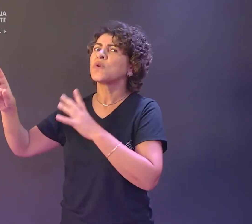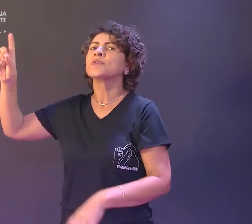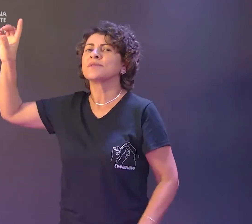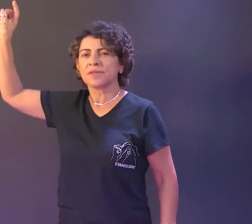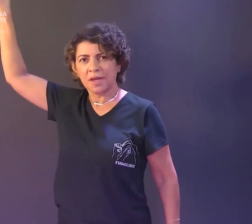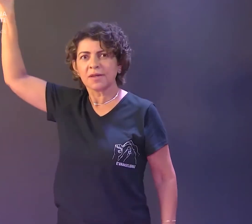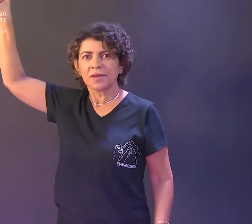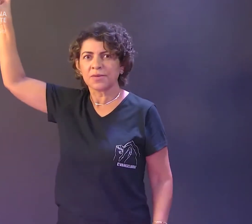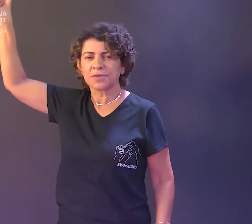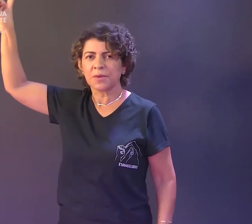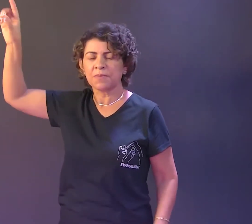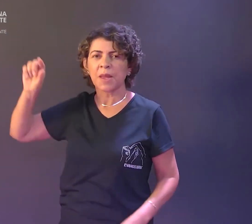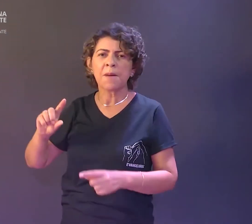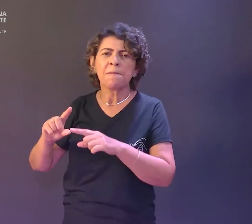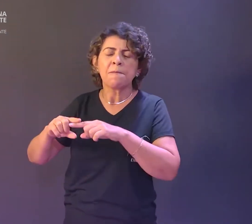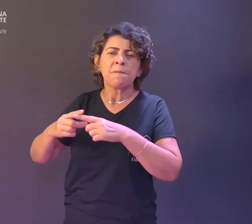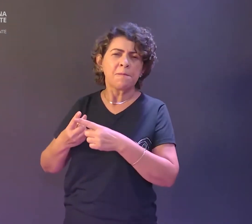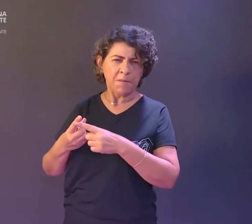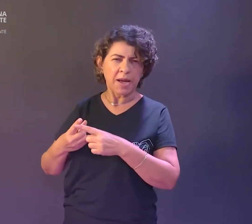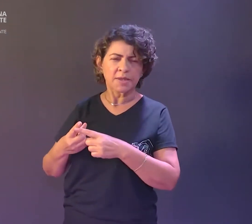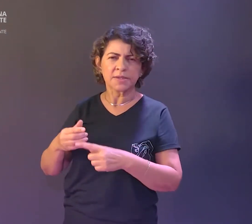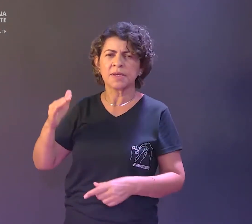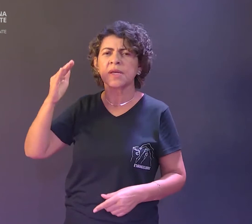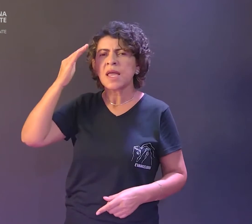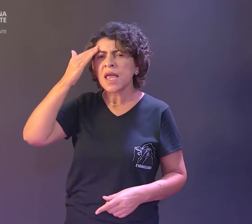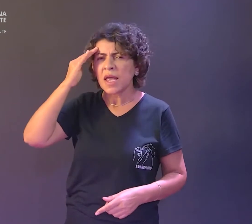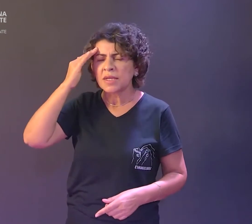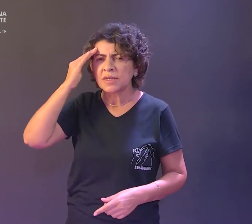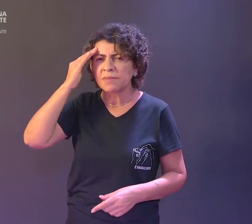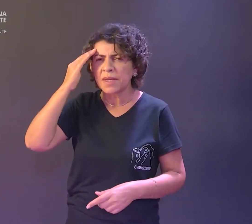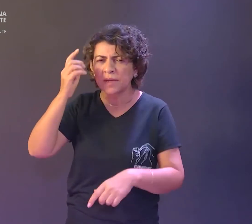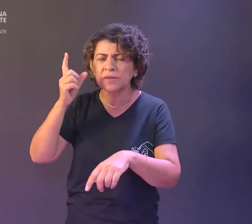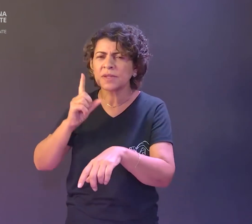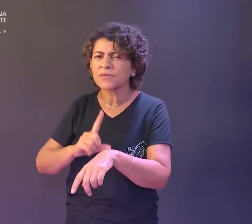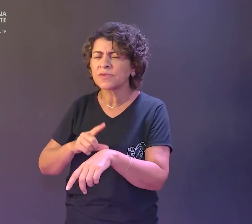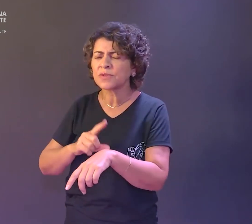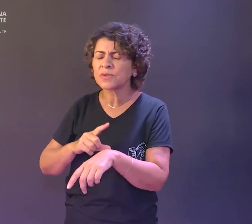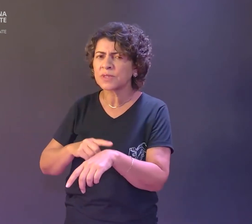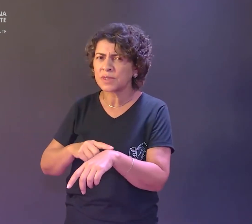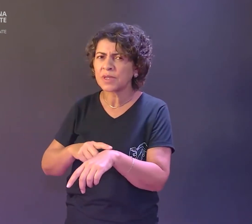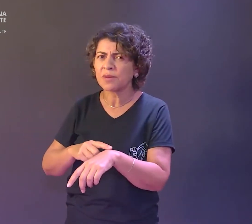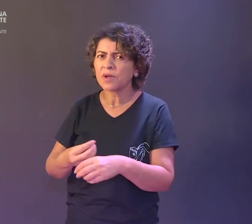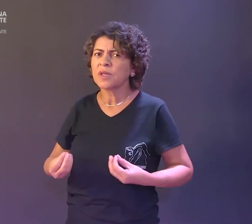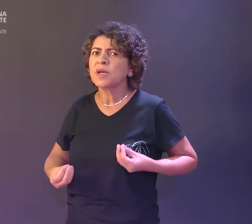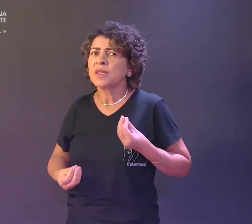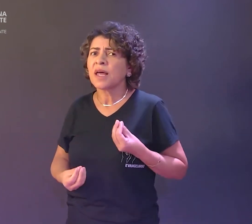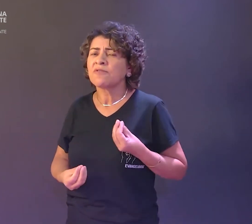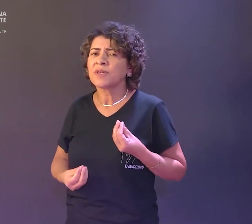houvesse experimentado o seu poder e amor em diversos momentos de sua vida, se deixou dominar por um